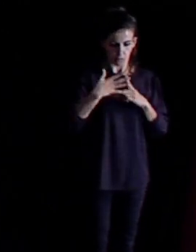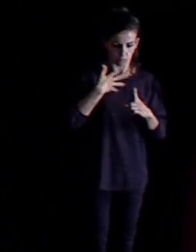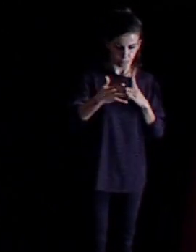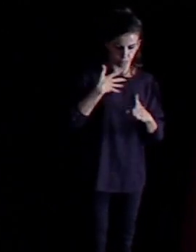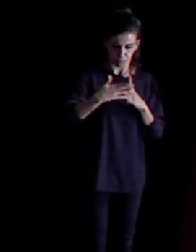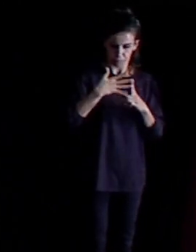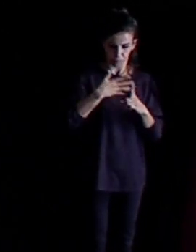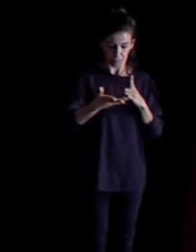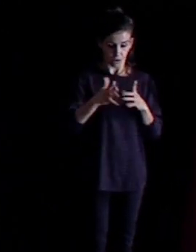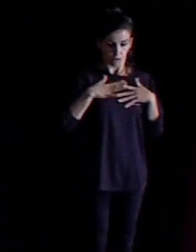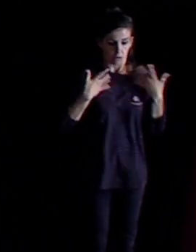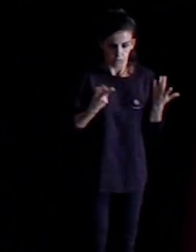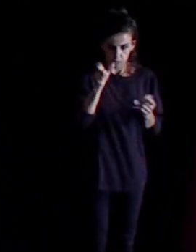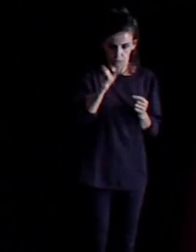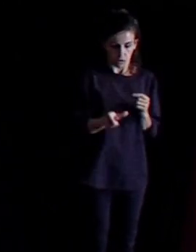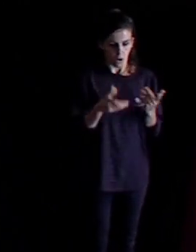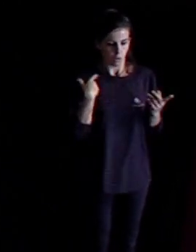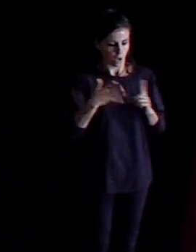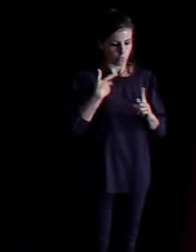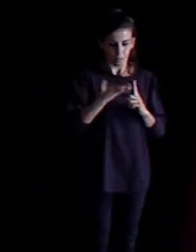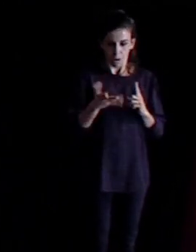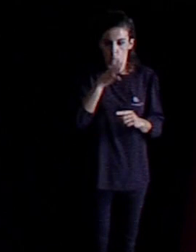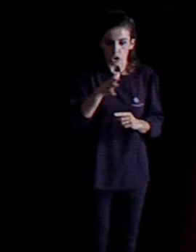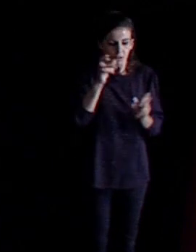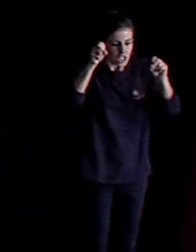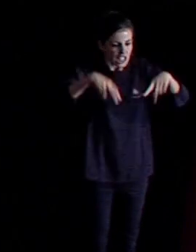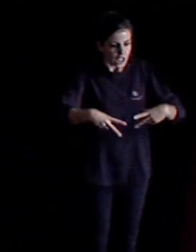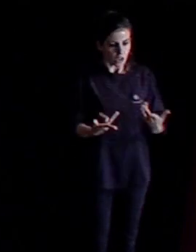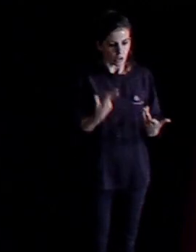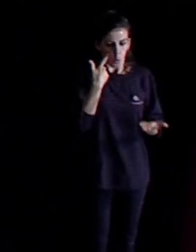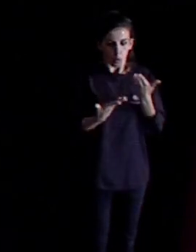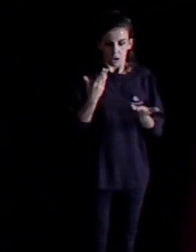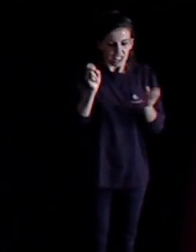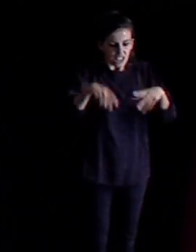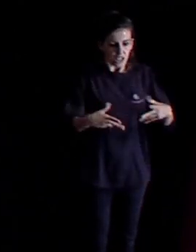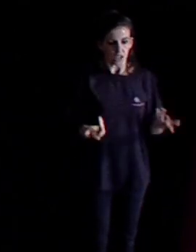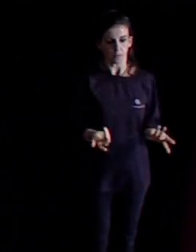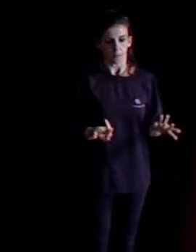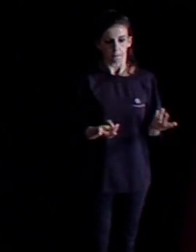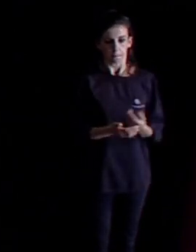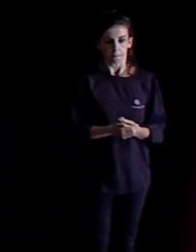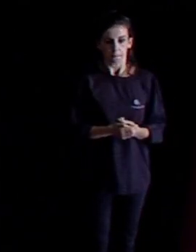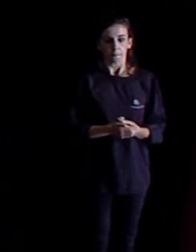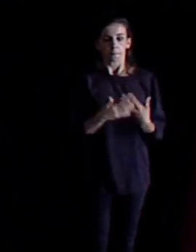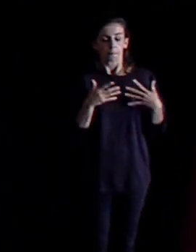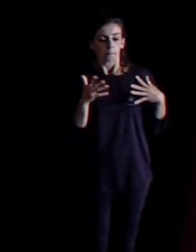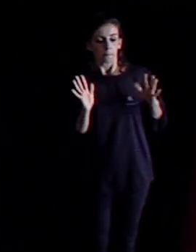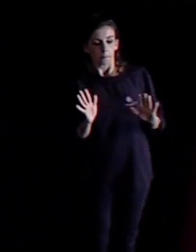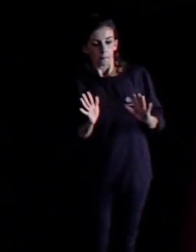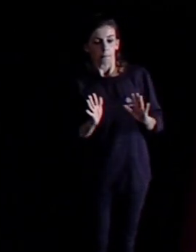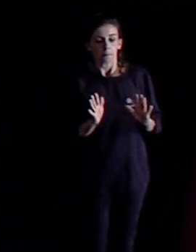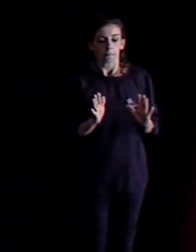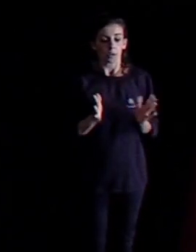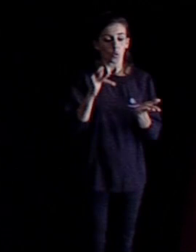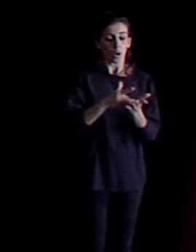me peguen de pronto aquí en medio y no hay justificación absolutamente ninguna. Sin embargo, el